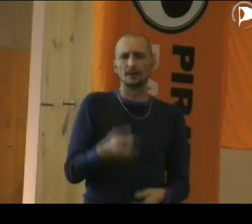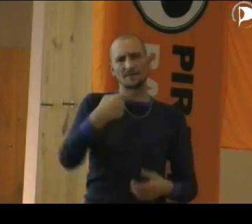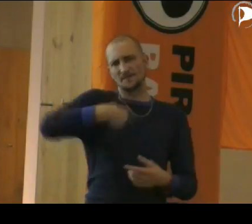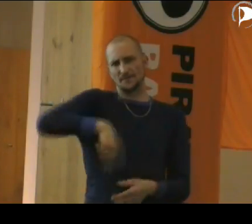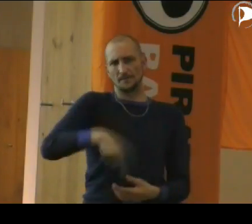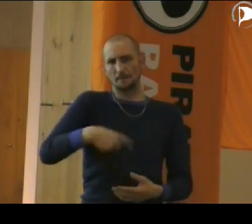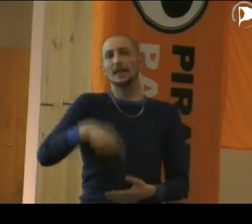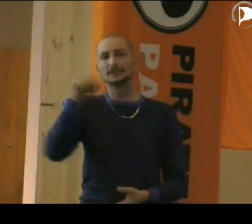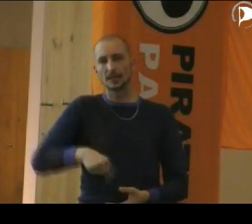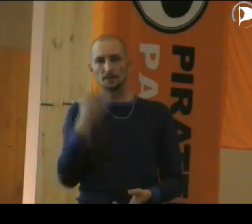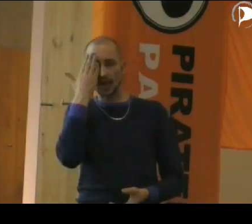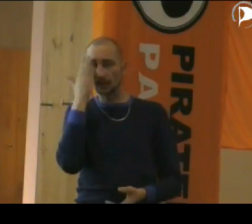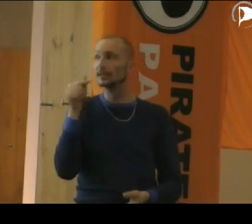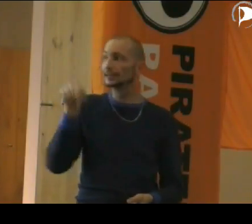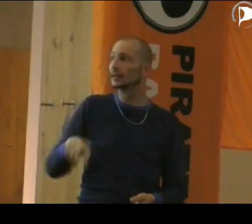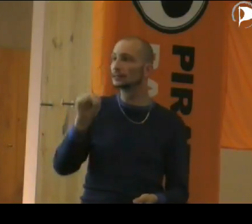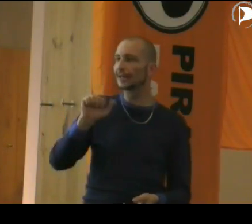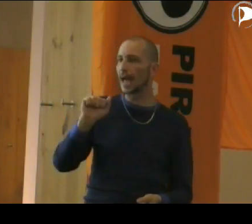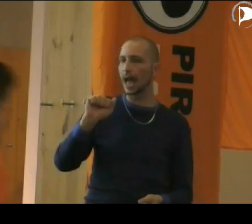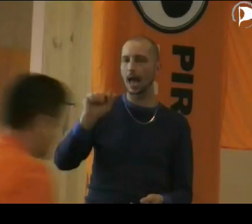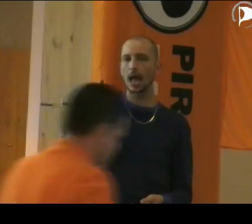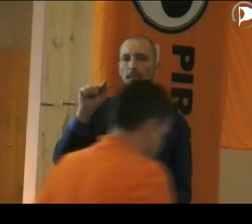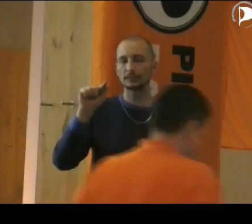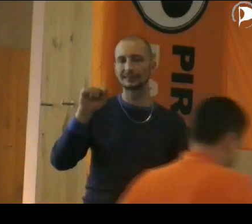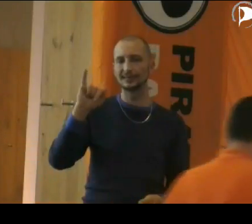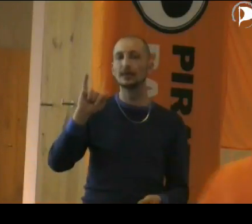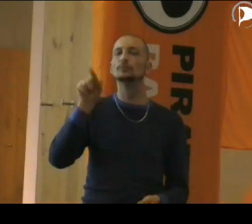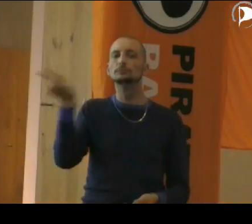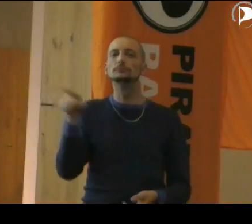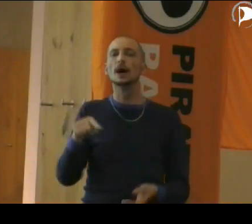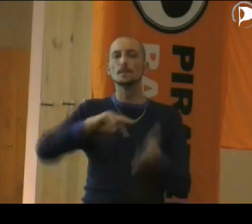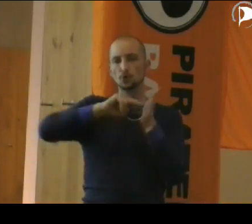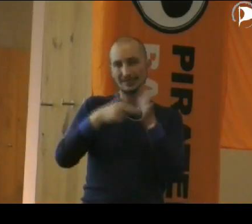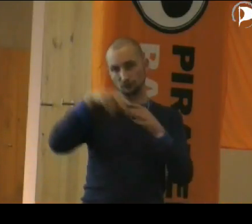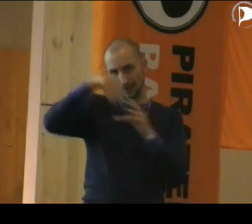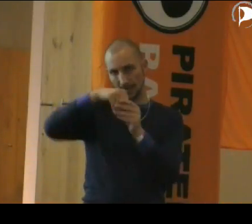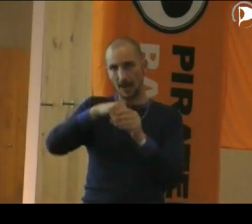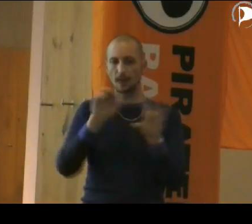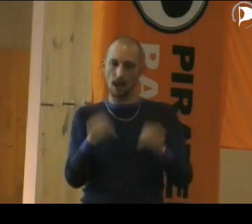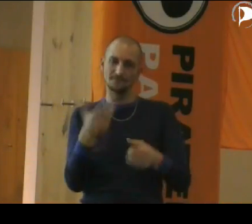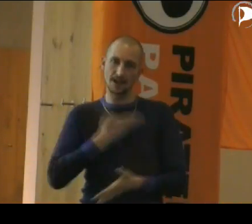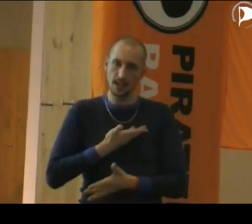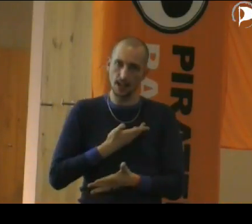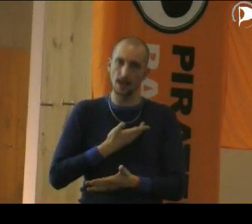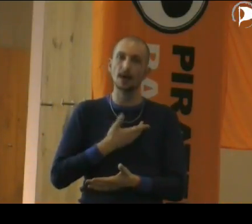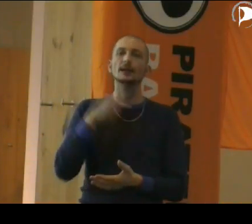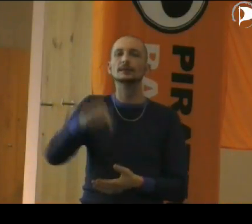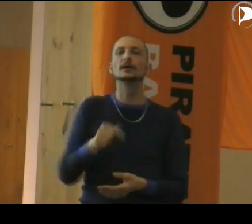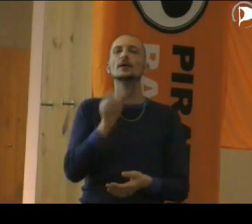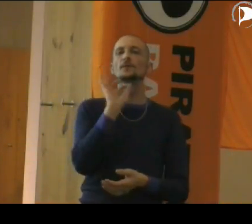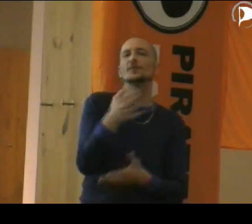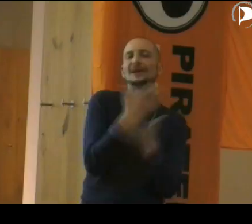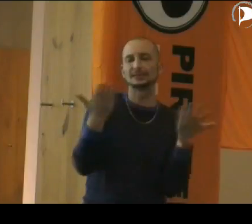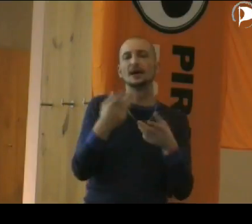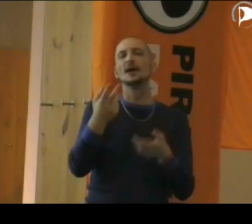da haben eine klare position habe ich politisch in diesen zahlen indem du definierst wofür finanzmittel eingesetzt